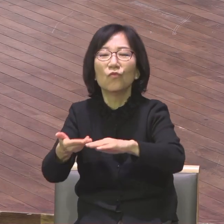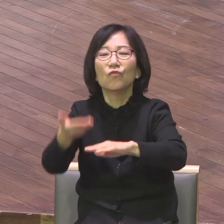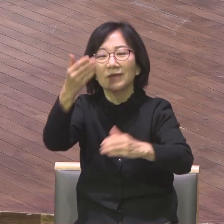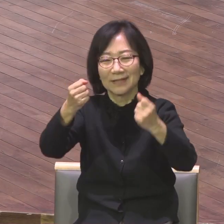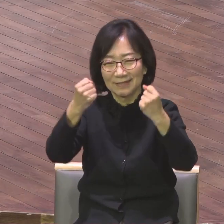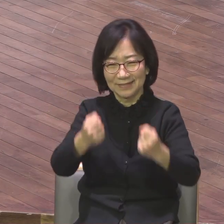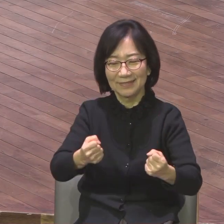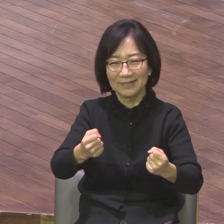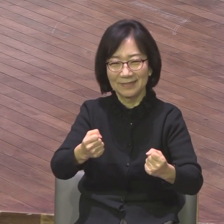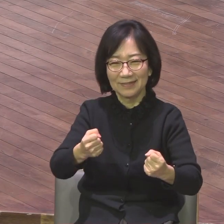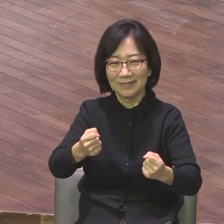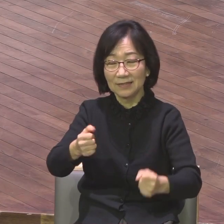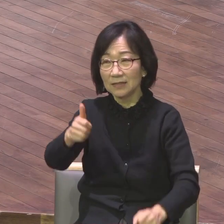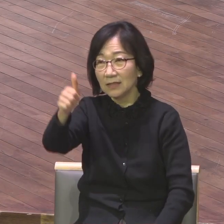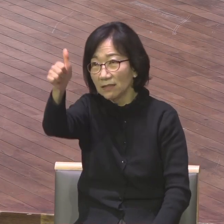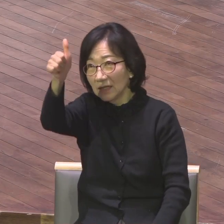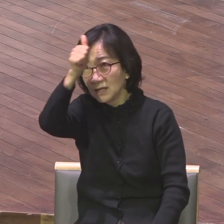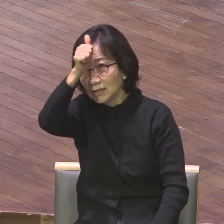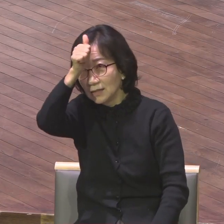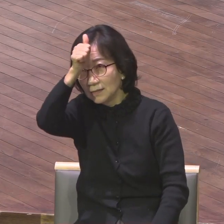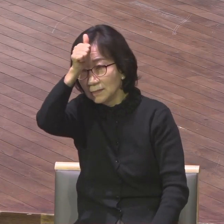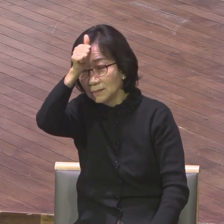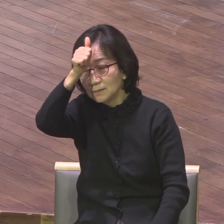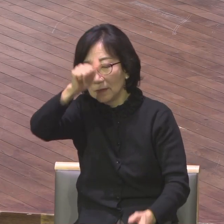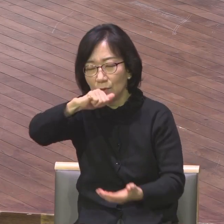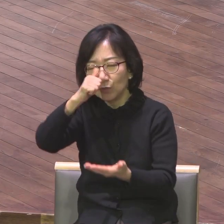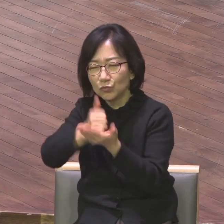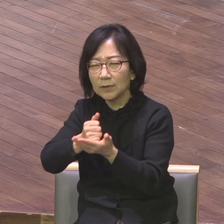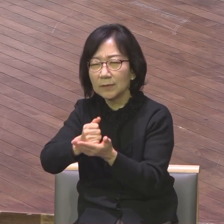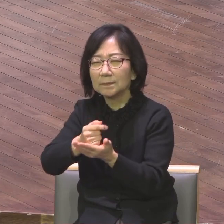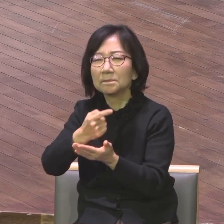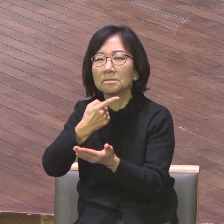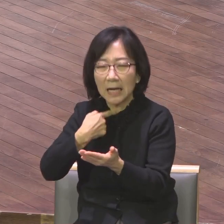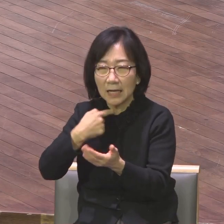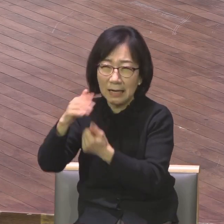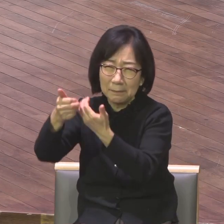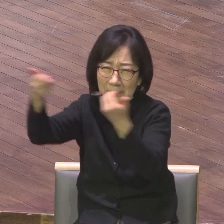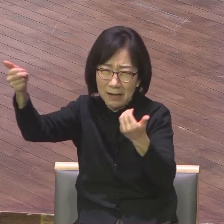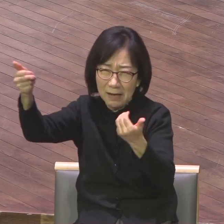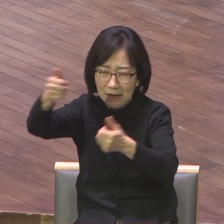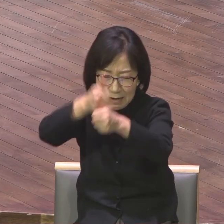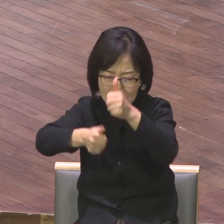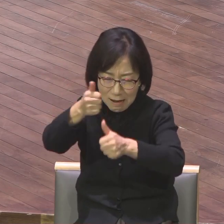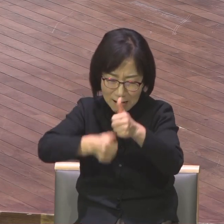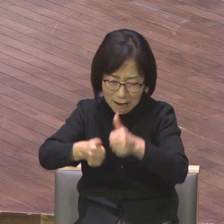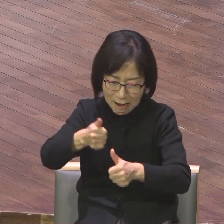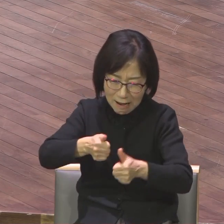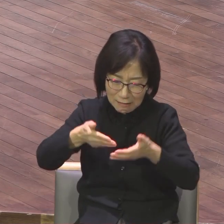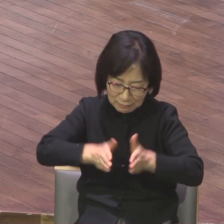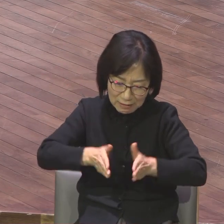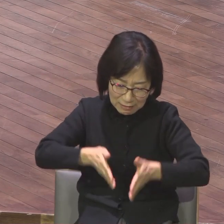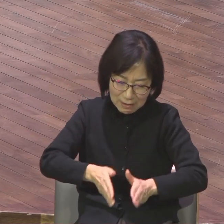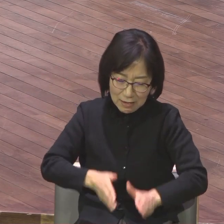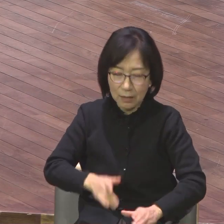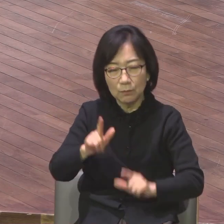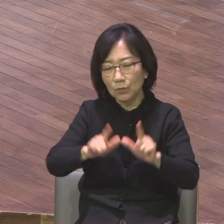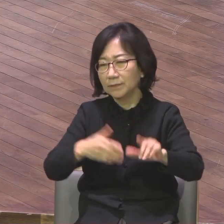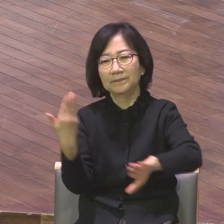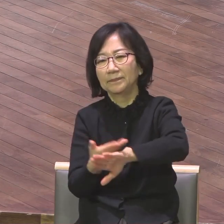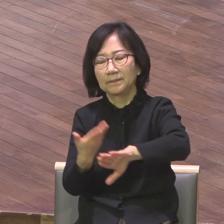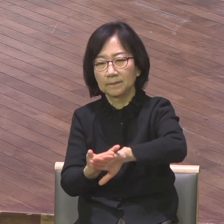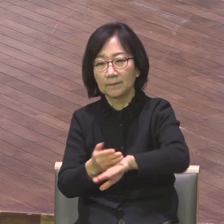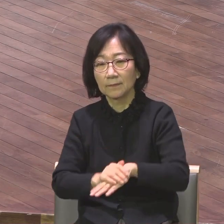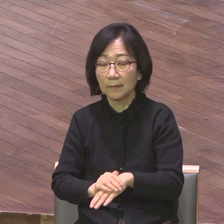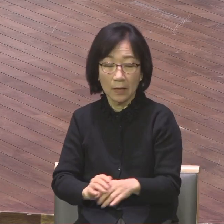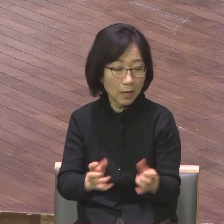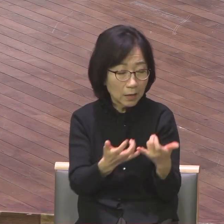아담의 후손 죄인된 존재로 나타나는 인간과 근원적으로 다르다는 거죠. 인간을 구원하시기 위해서 오시는